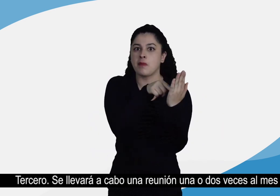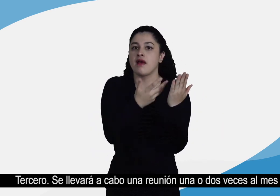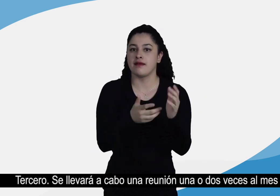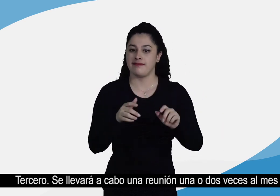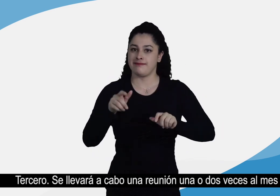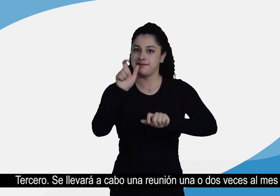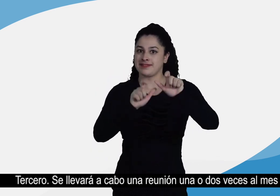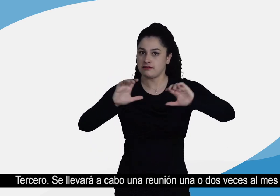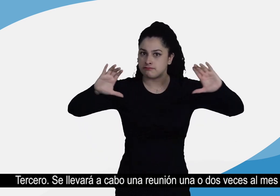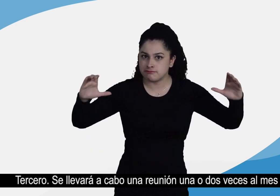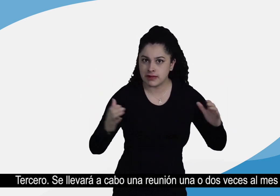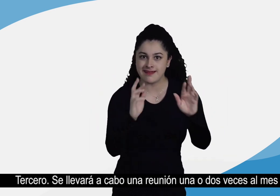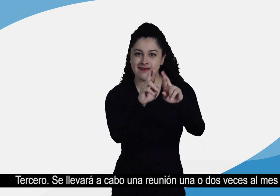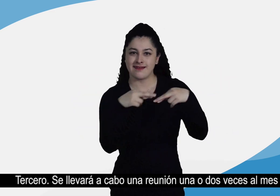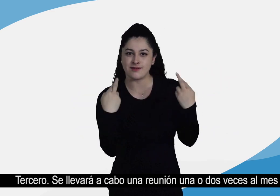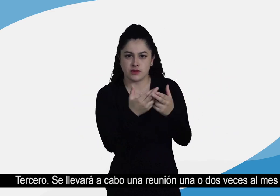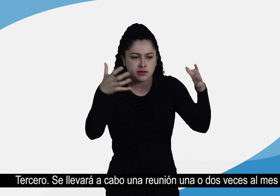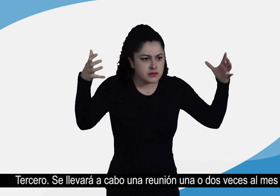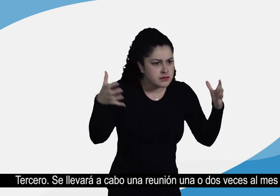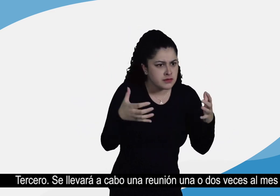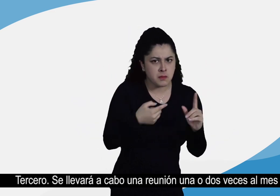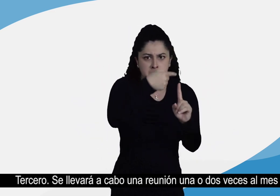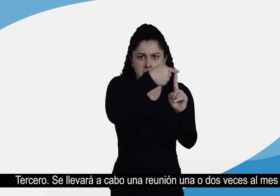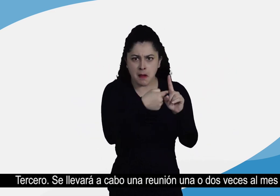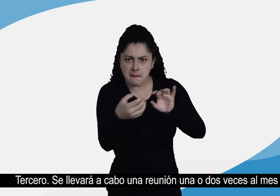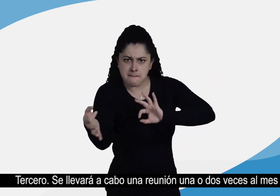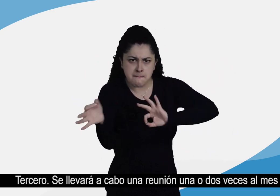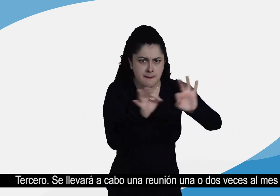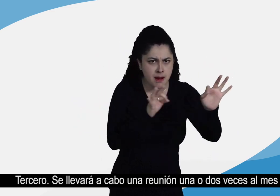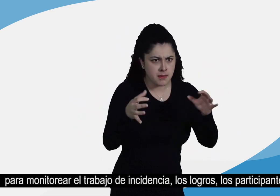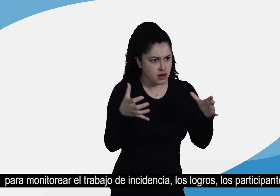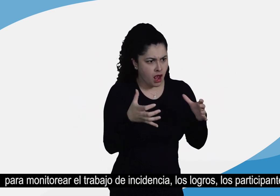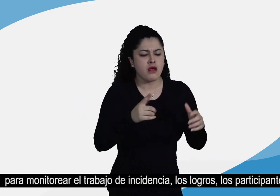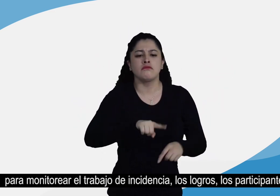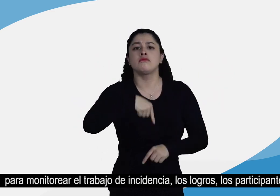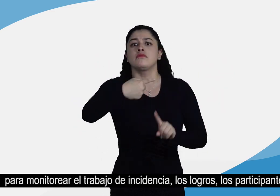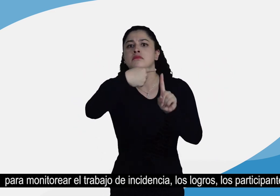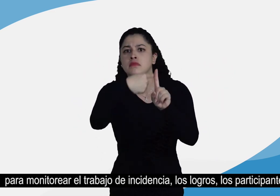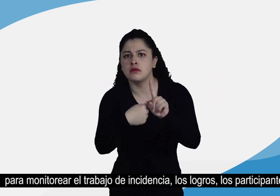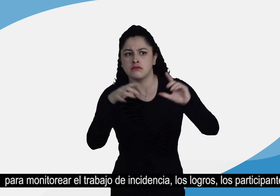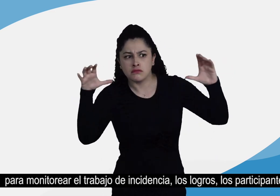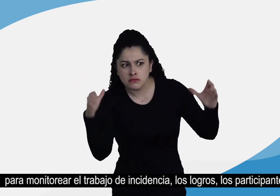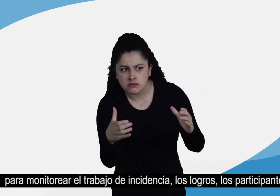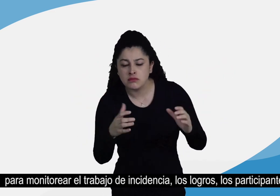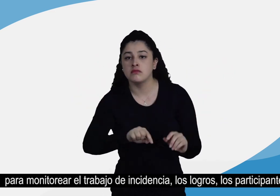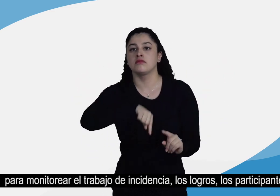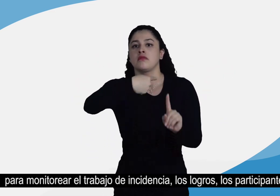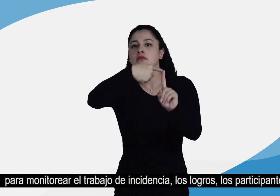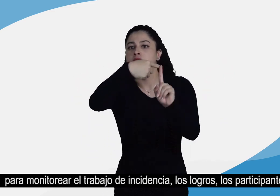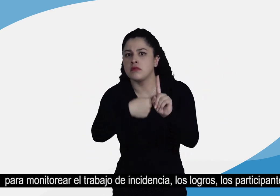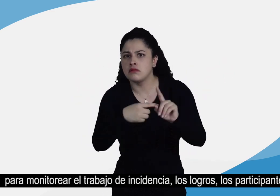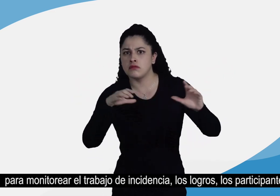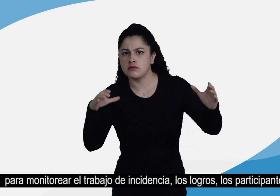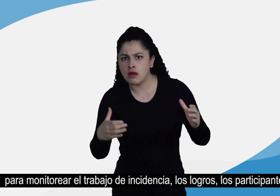Una o dos veces al mes Para monitorear El trabajo de incidencia